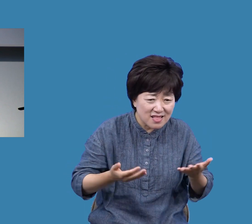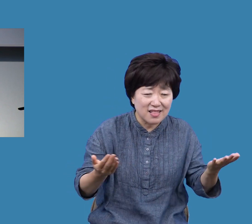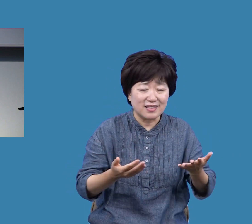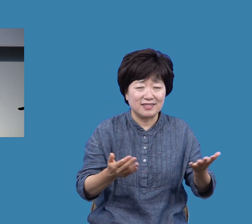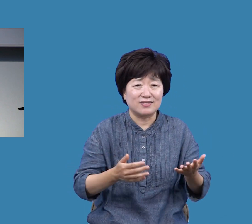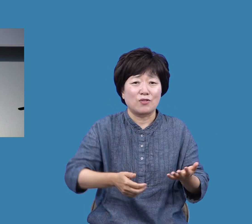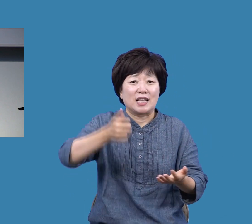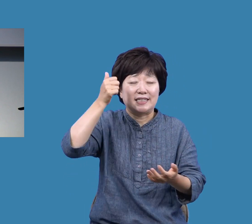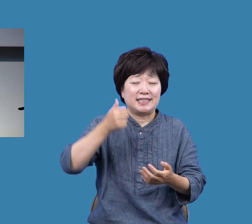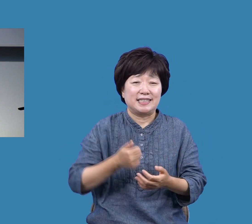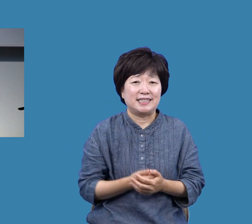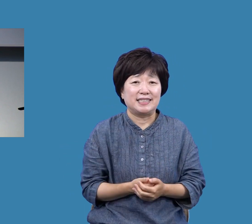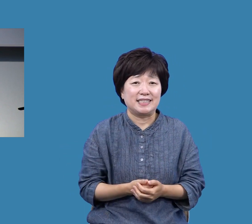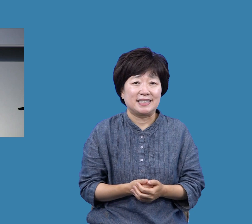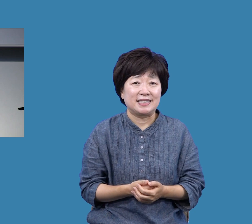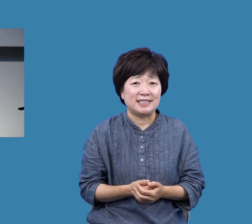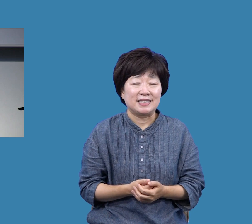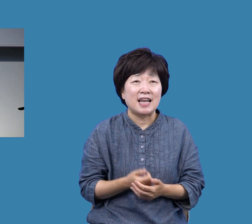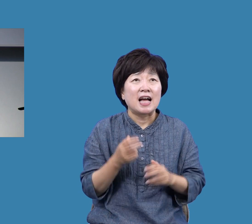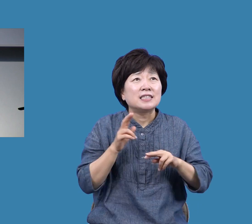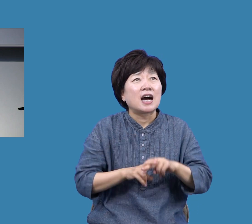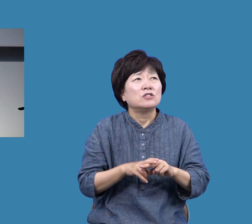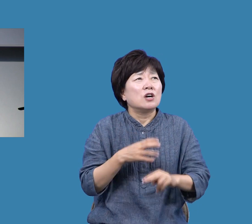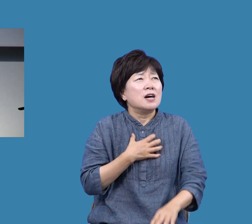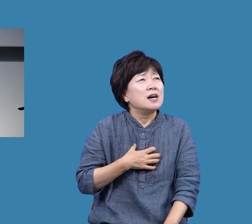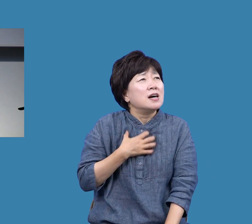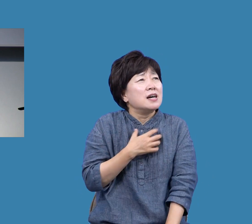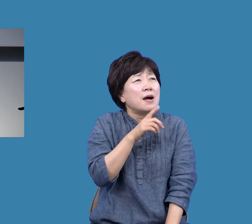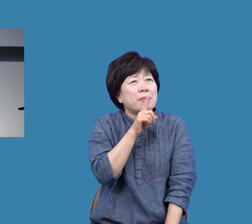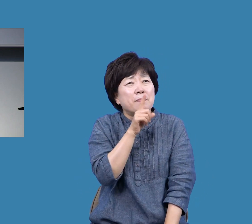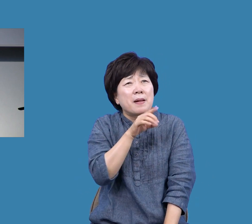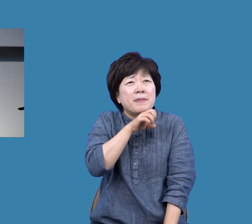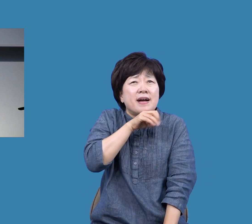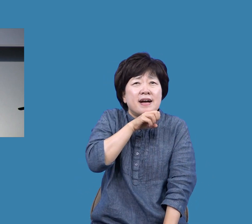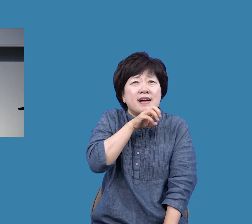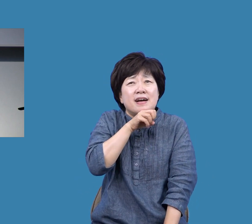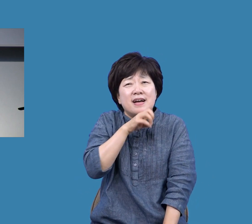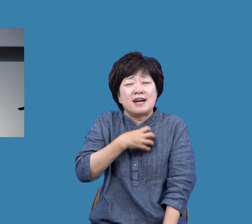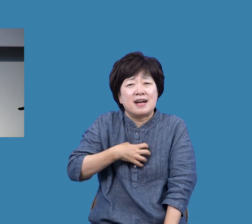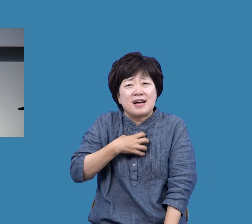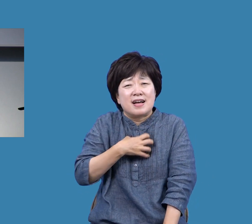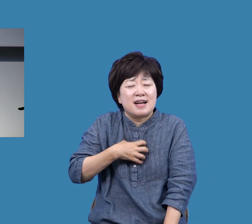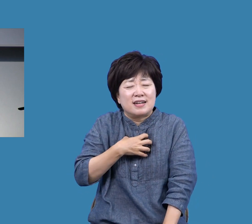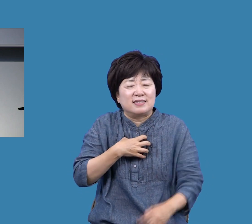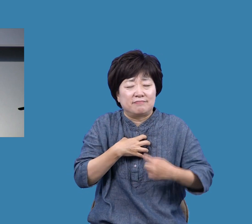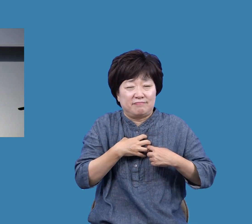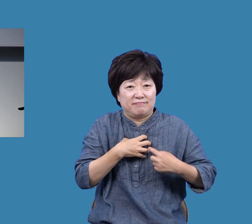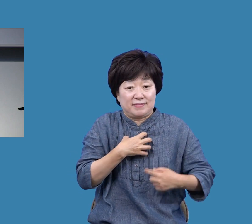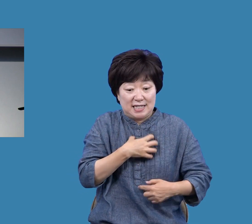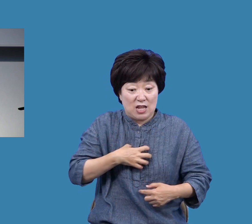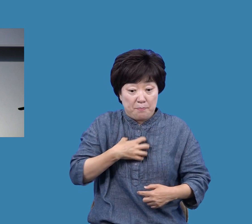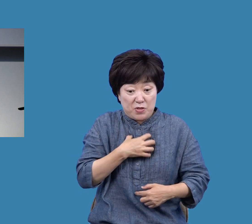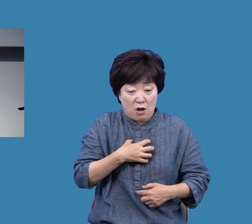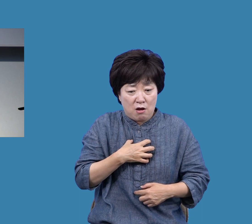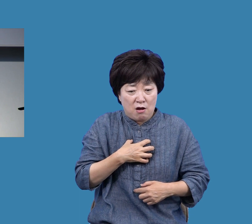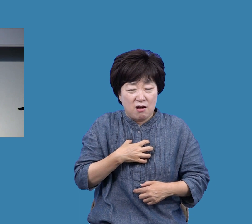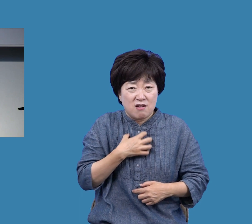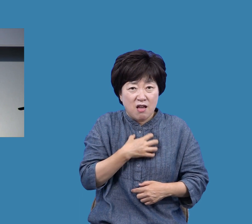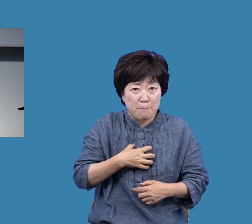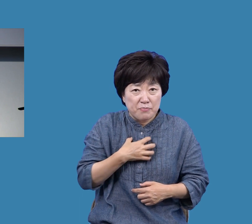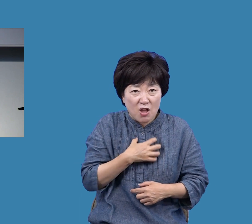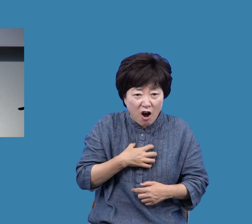거야. 이거 훈련하셔야 되는 거예요. 사람이 말이에요. 염려가 동력이 돼서 움직이는 사람들이 있어요.